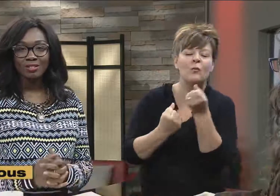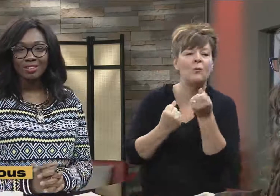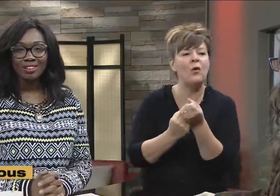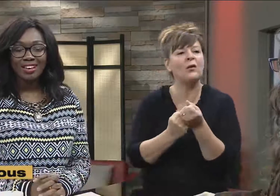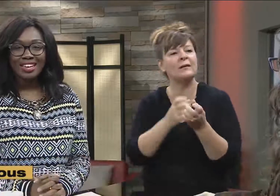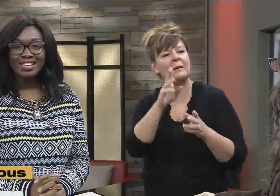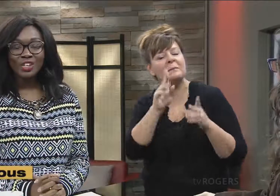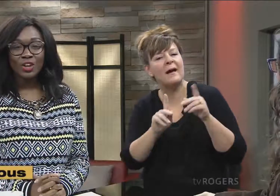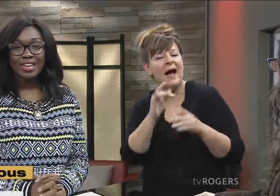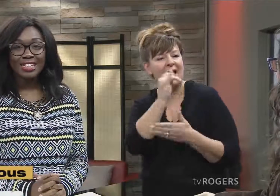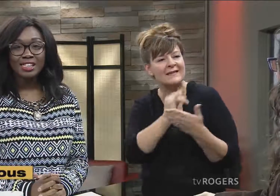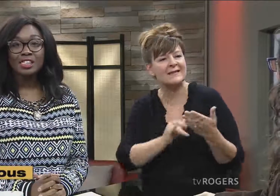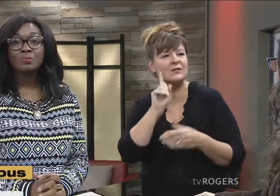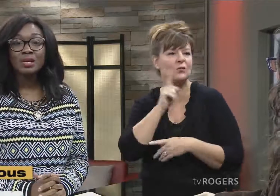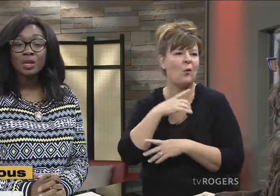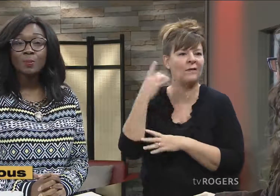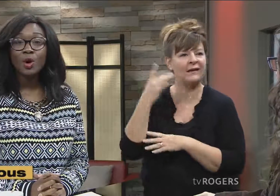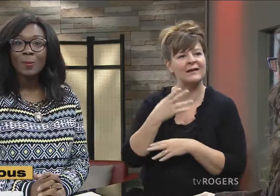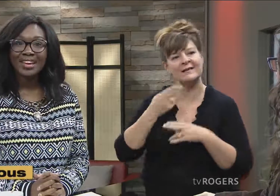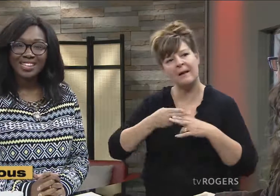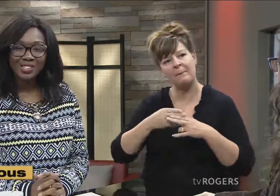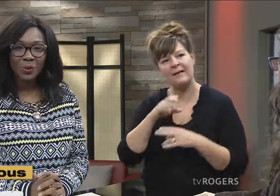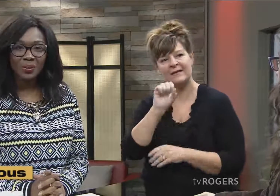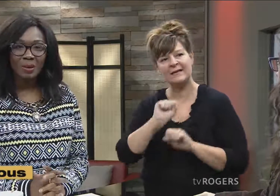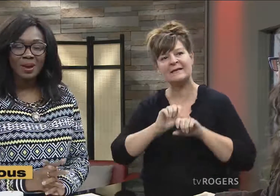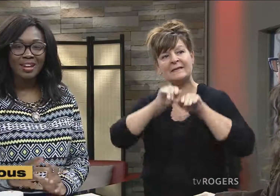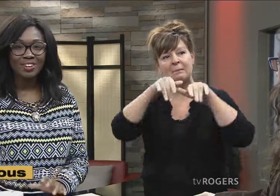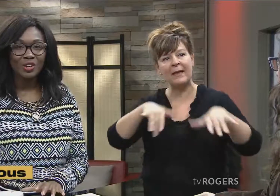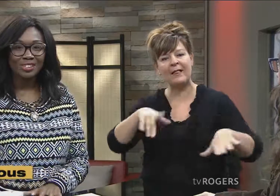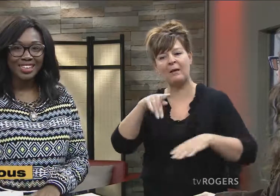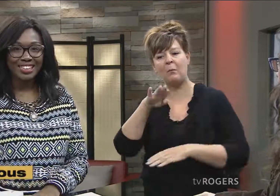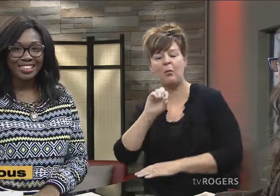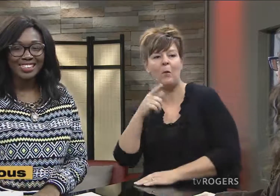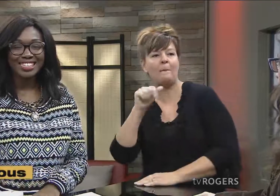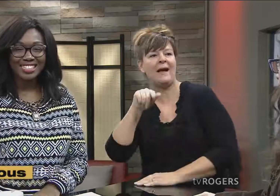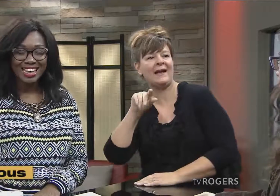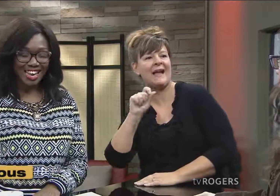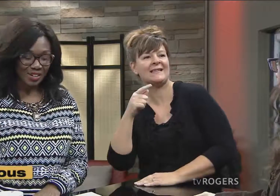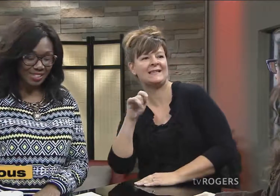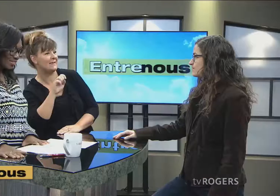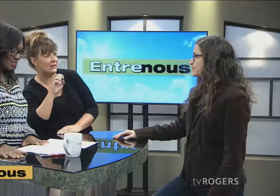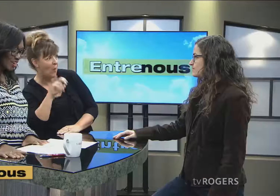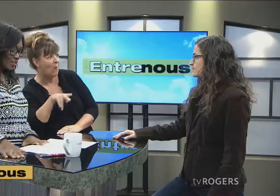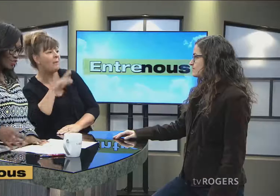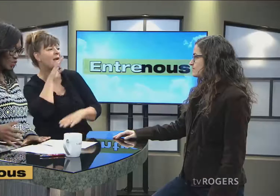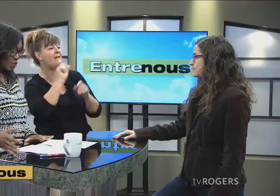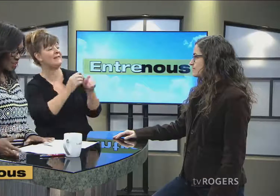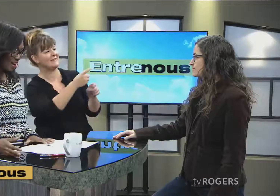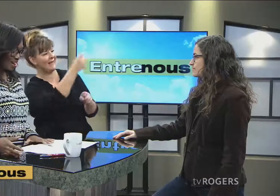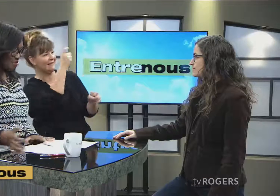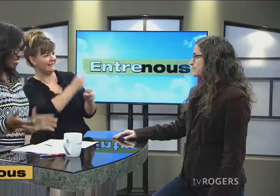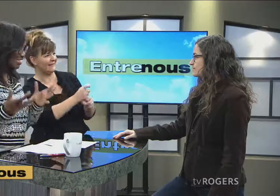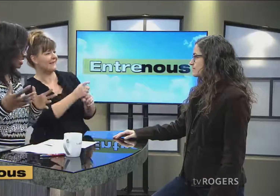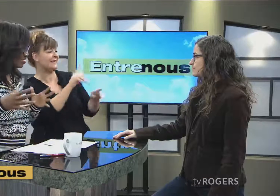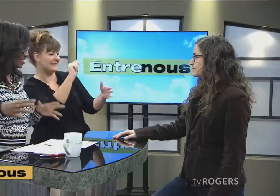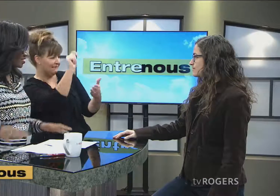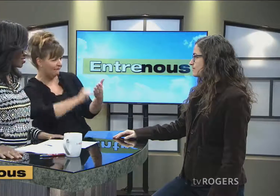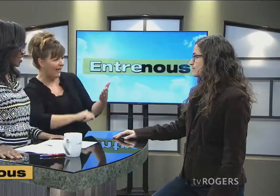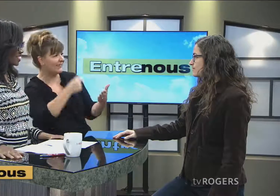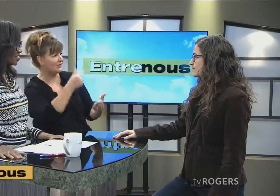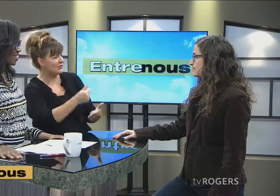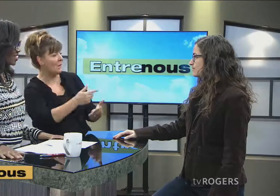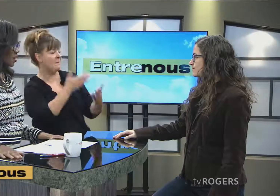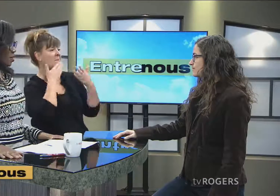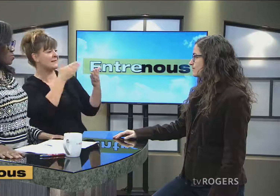sourds et entendants, et c'est l'organisme Spill Propagation. On en parle avec leur directrice générale, Tiffane Giroux. Merci d'être avec